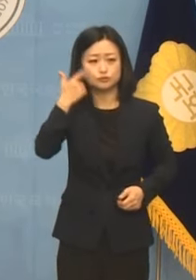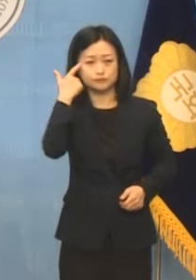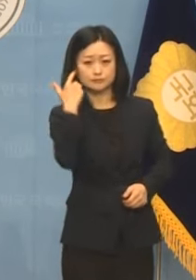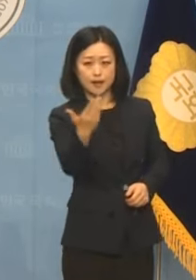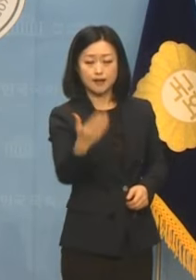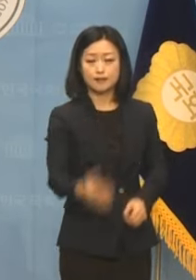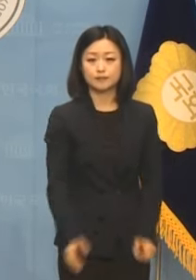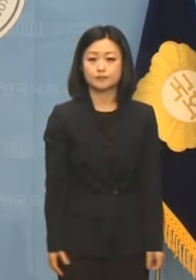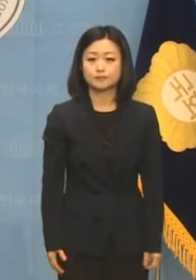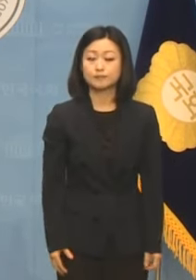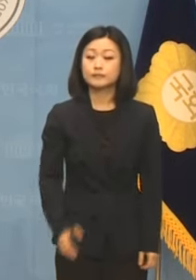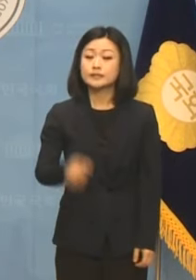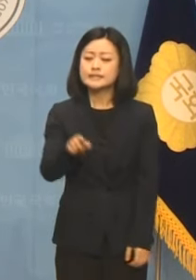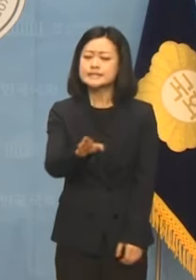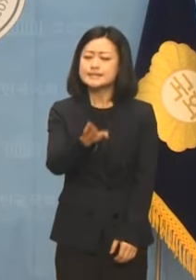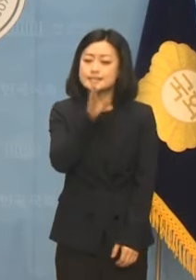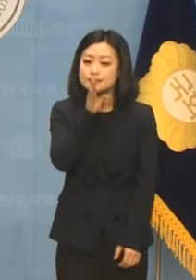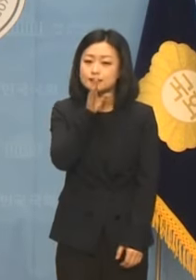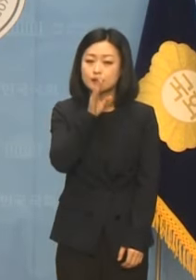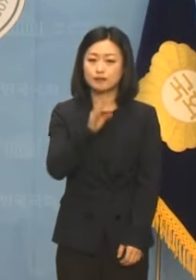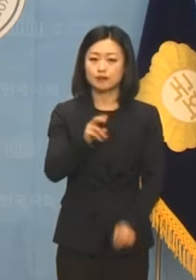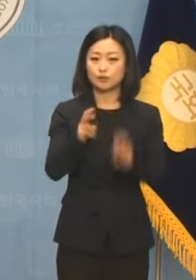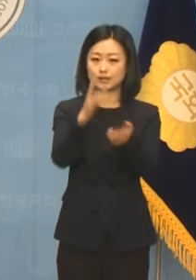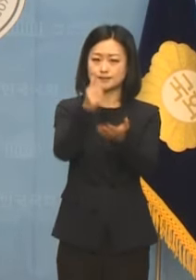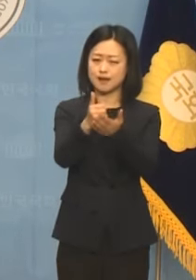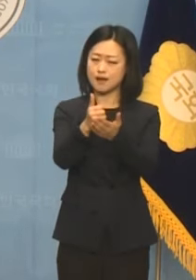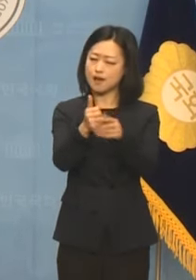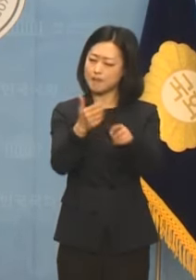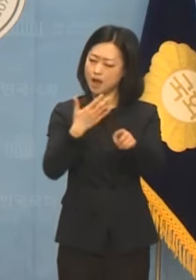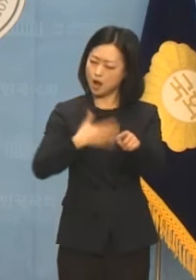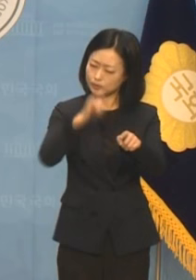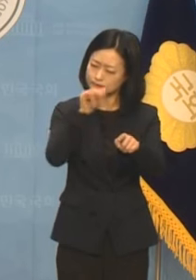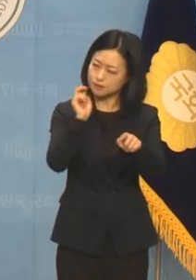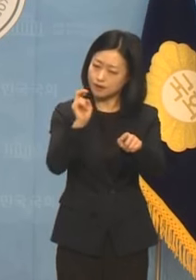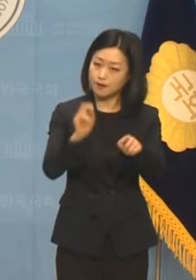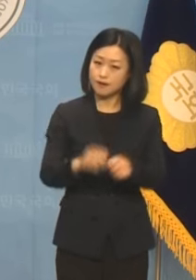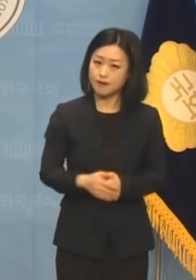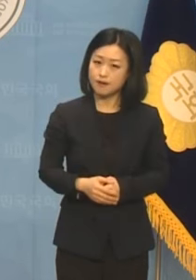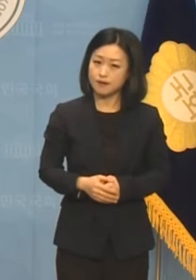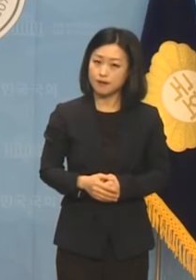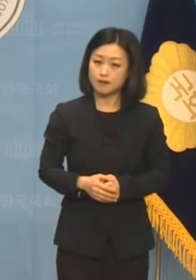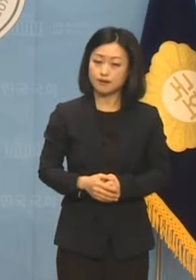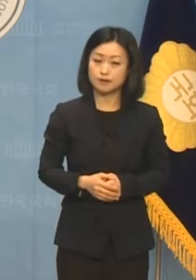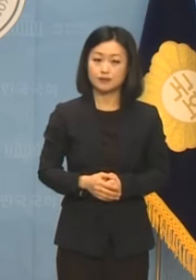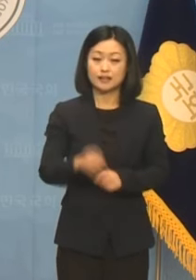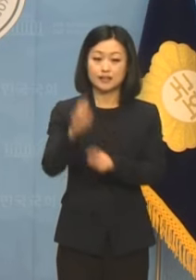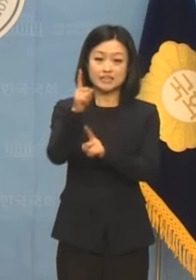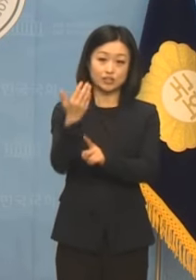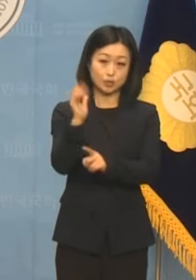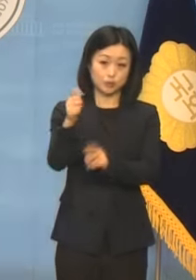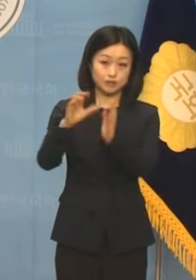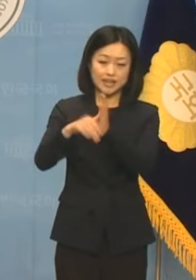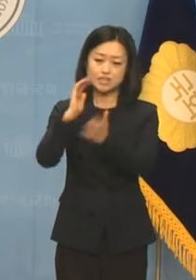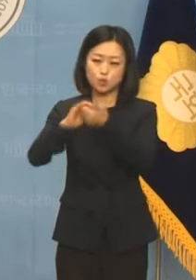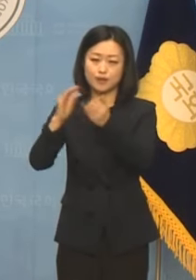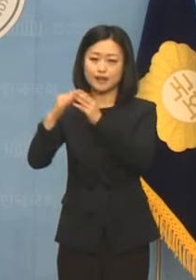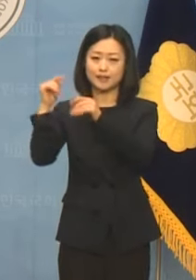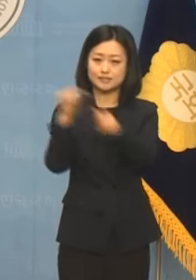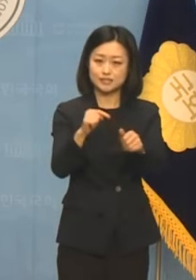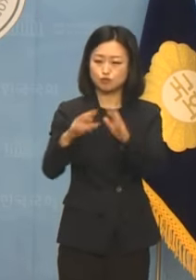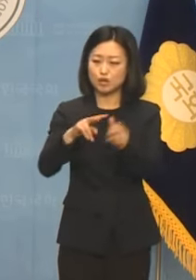것입니까 그 진실을 박사장은 알고 있습니까 MB 당시엔 와 가 지시하고